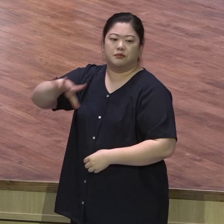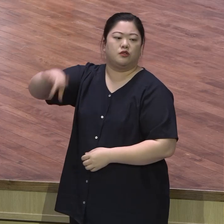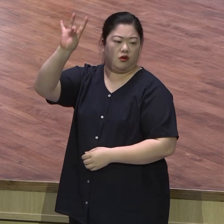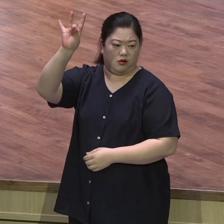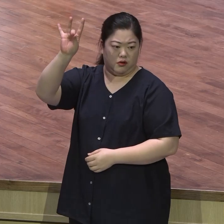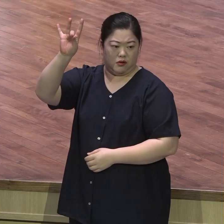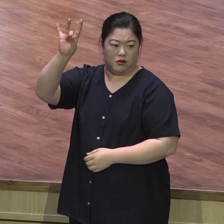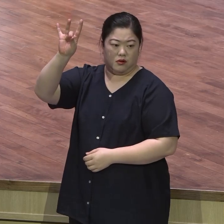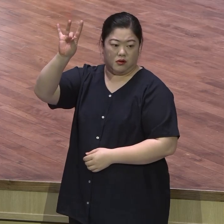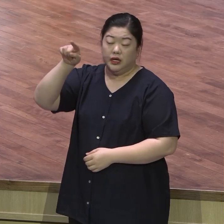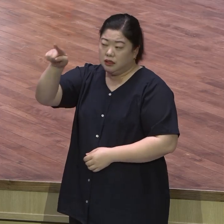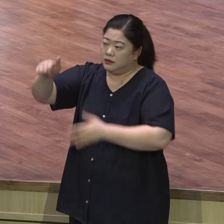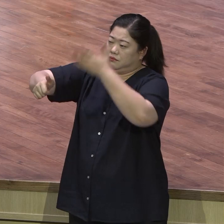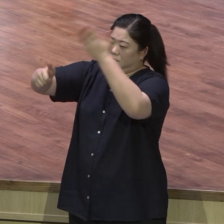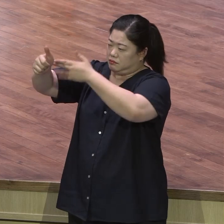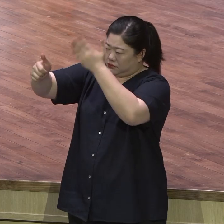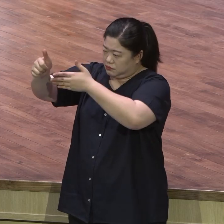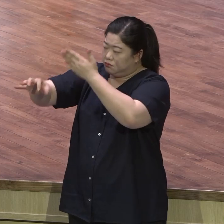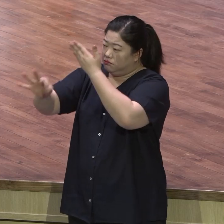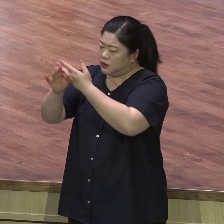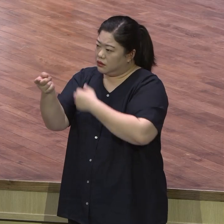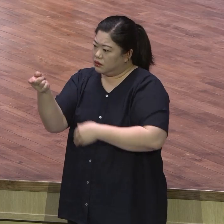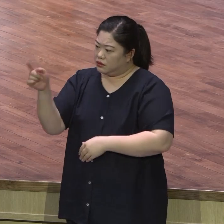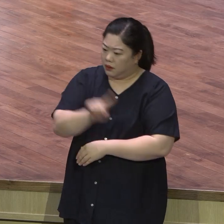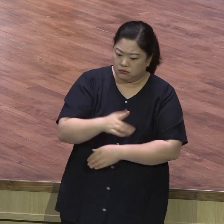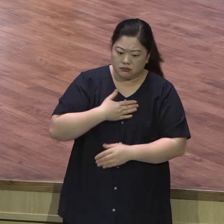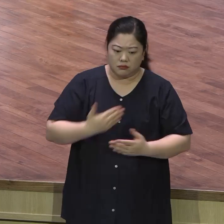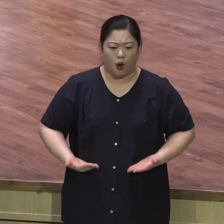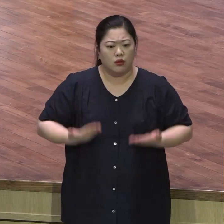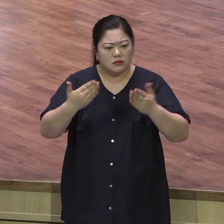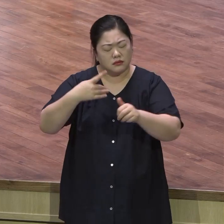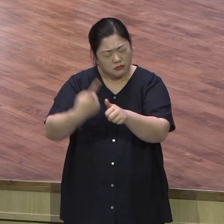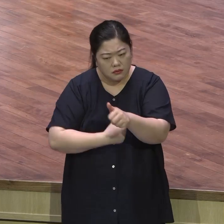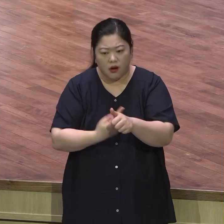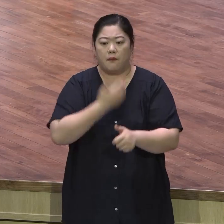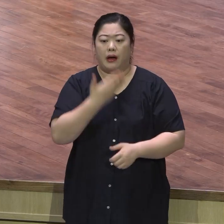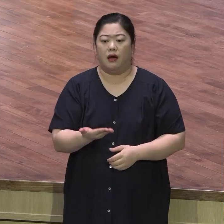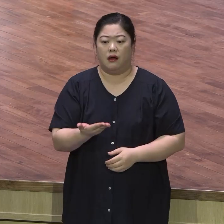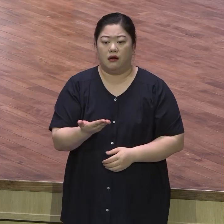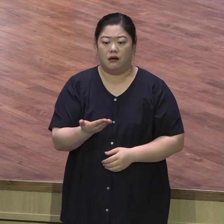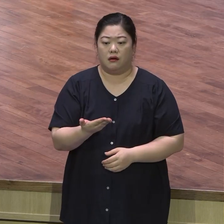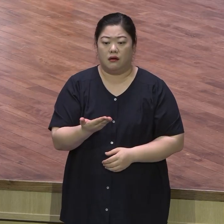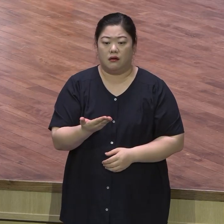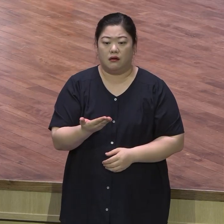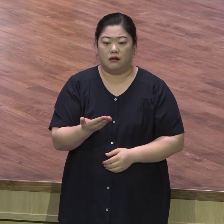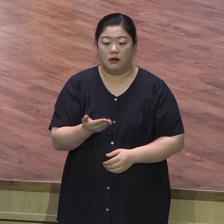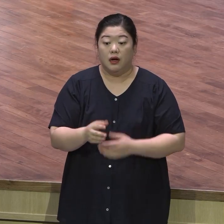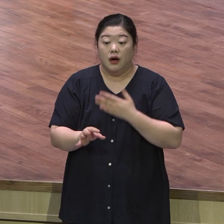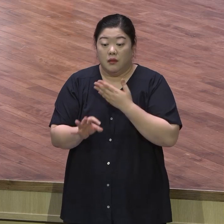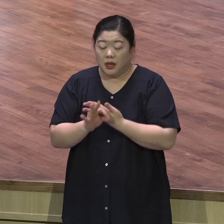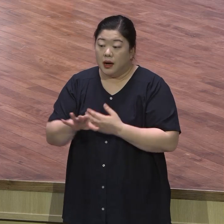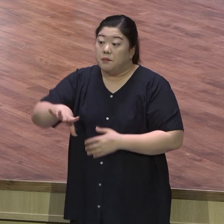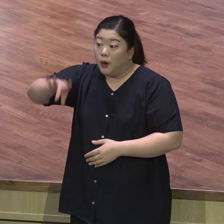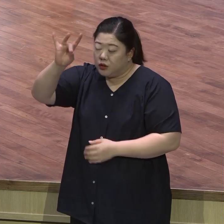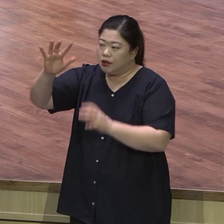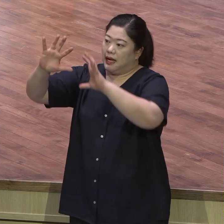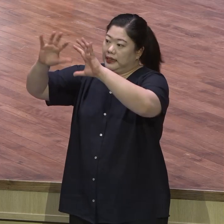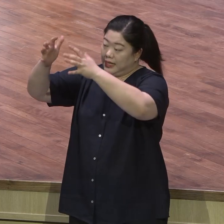하나님의 나라와 그의 의의를 구하는 그것이 헌신인데 그러면 어떻게 된다는 말이냐 그 나라와